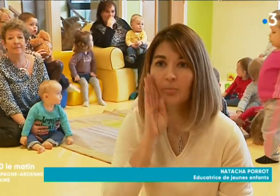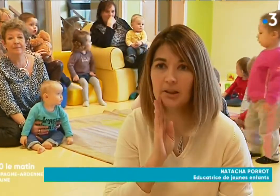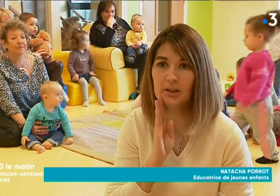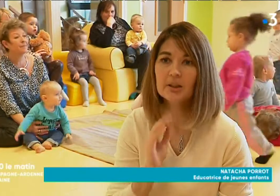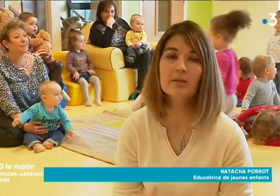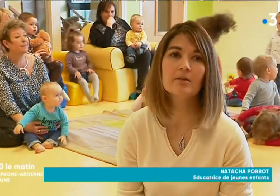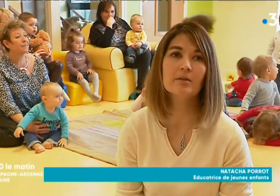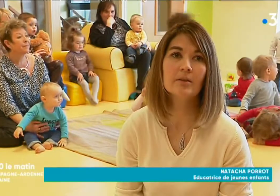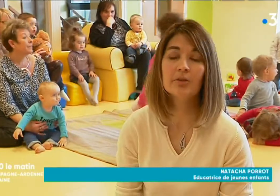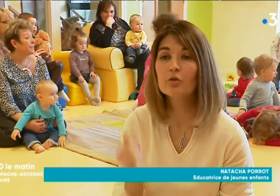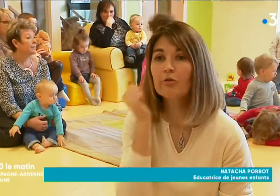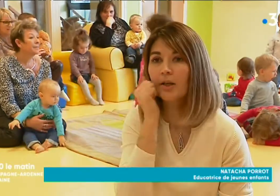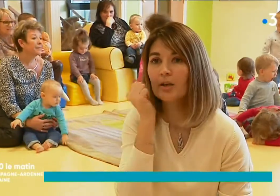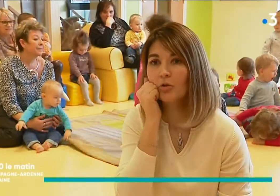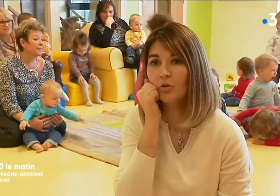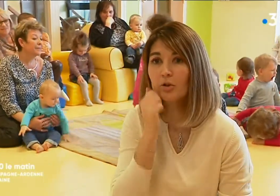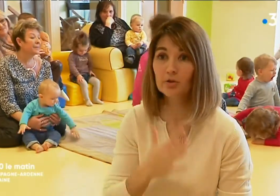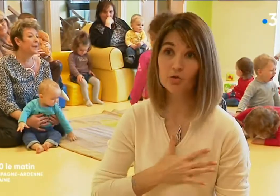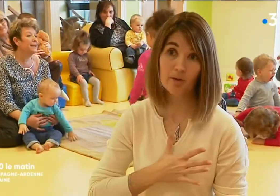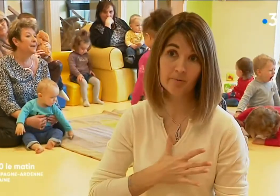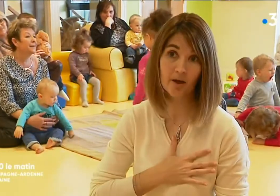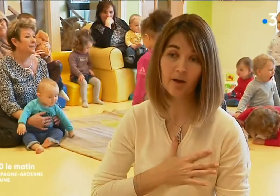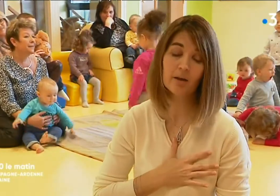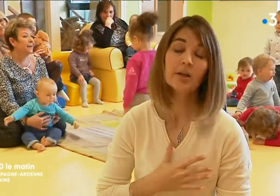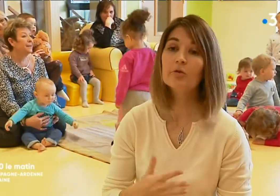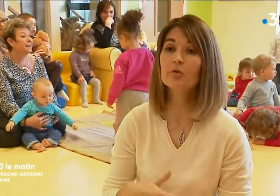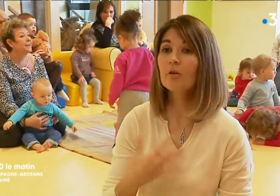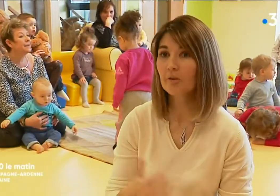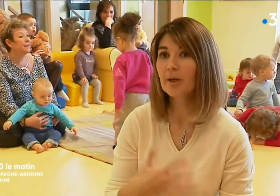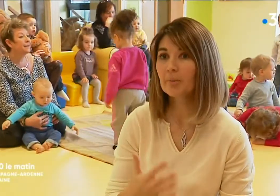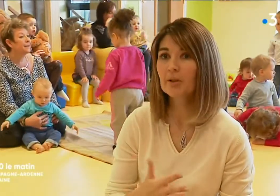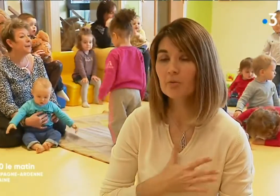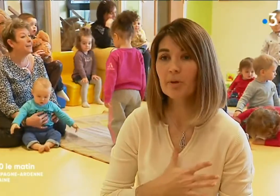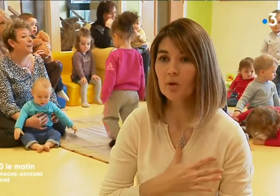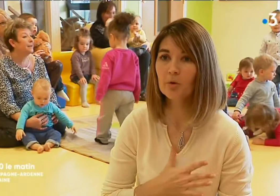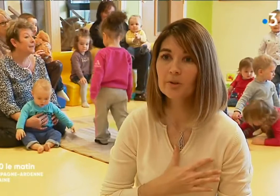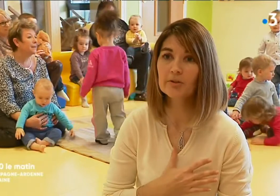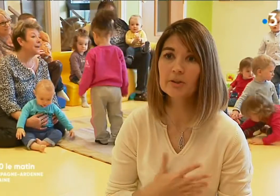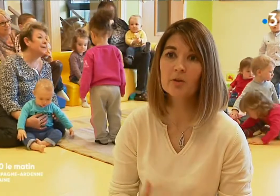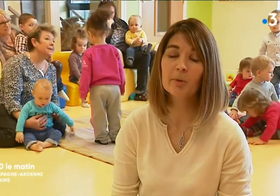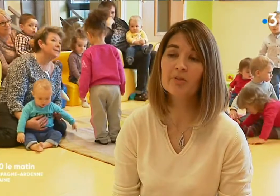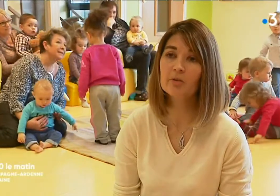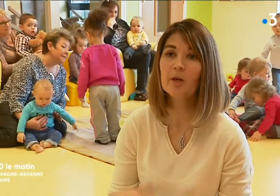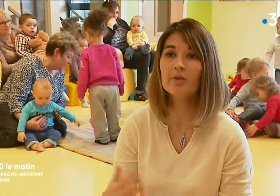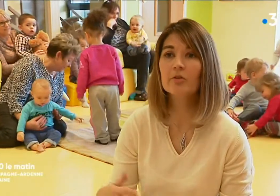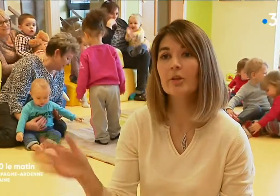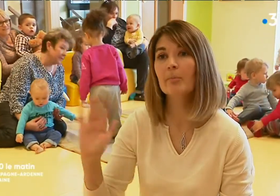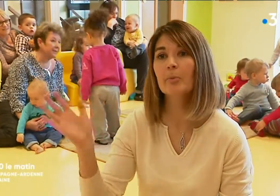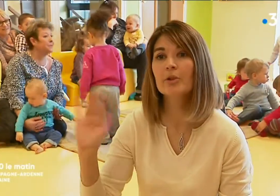plaît, est-ce que tu veux un gâteau, est-ce que tu as peur ? Et du coup, l'enfant, par imitation, reproduit les signes de la même façon qu'à force de voir sa maman dire